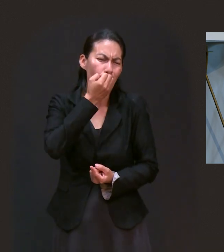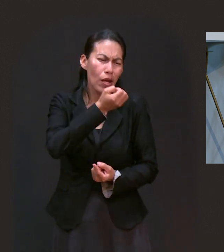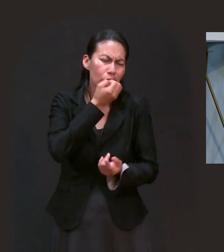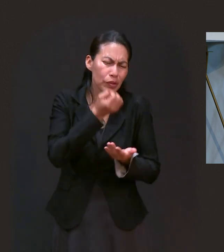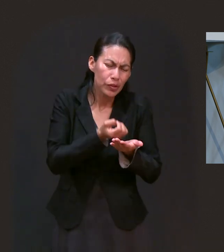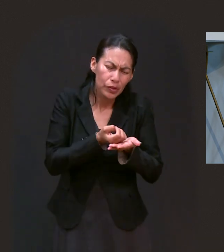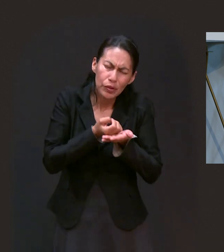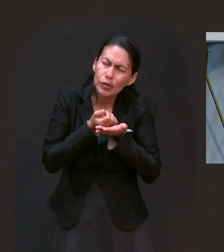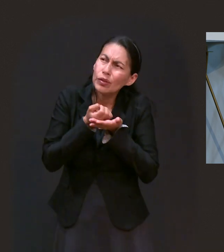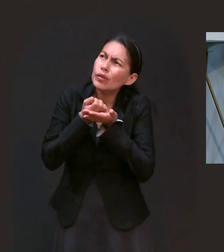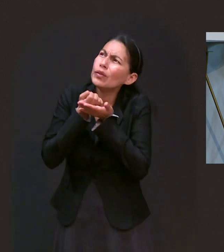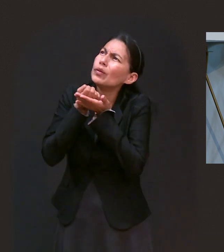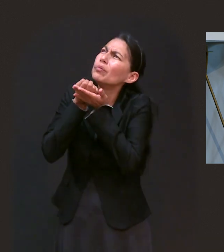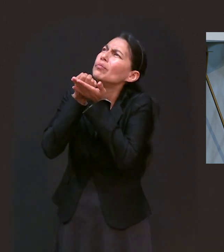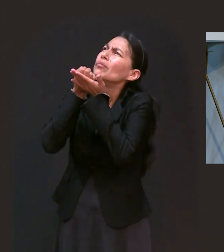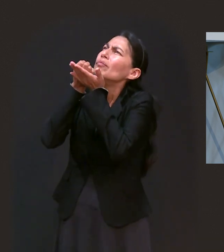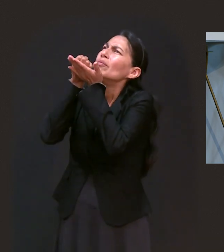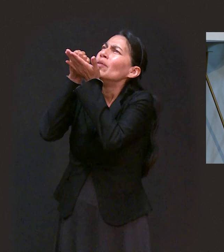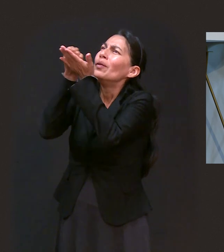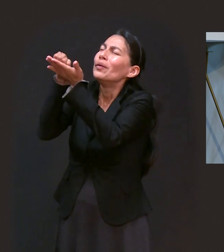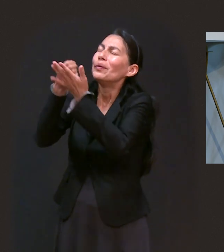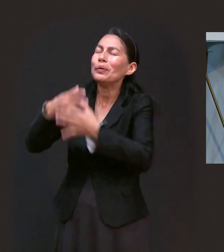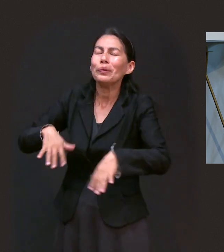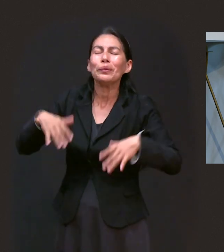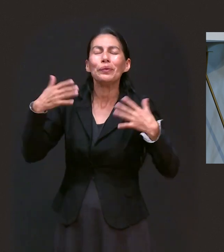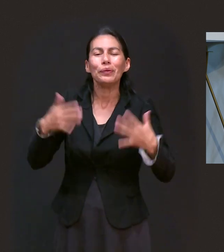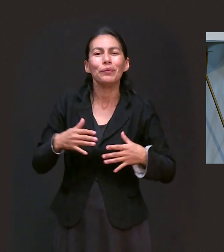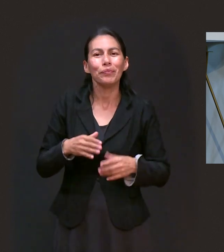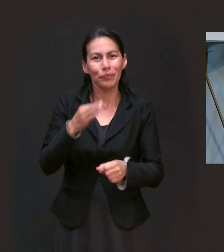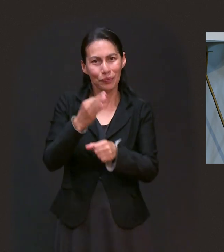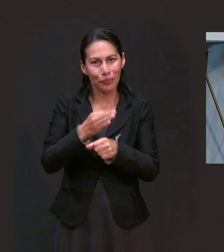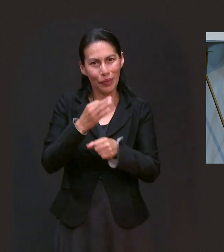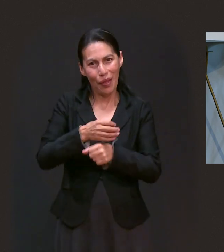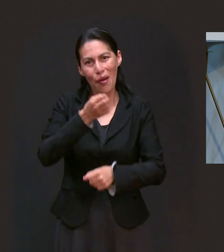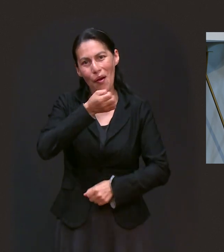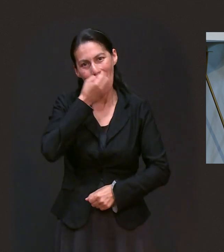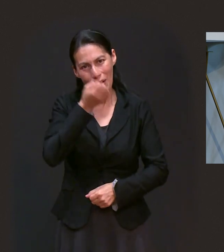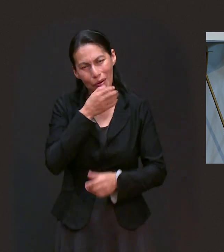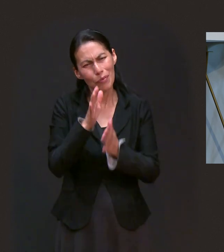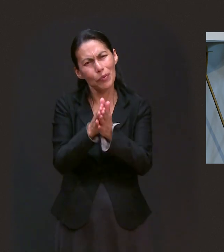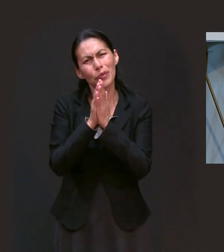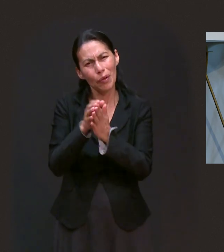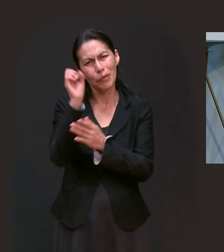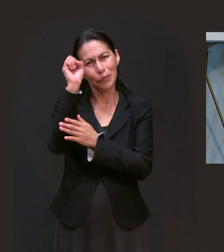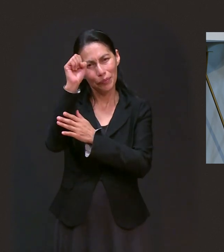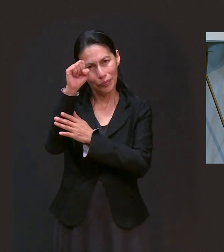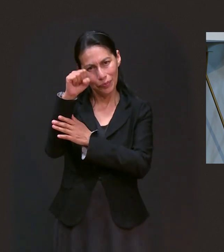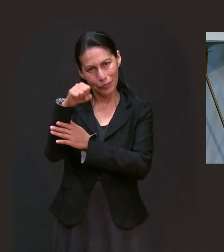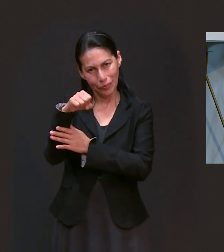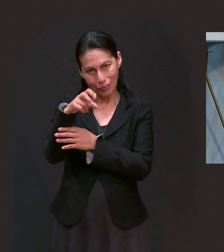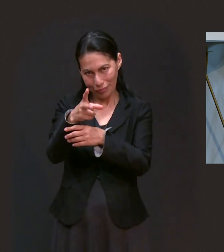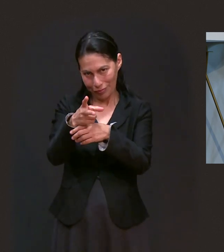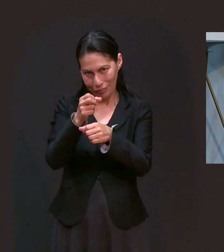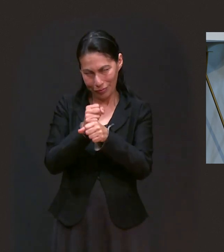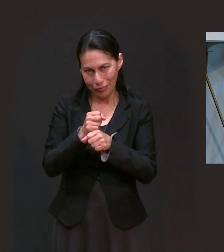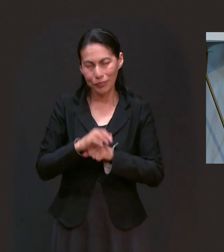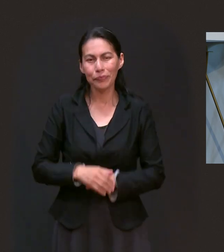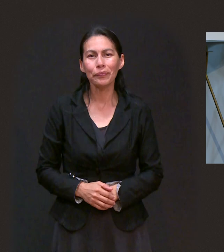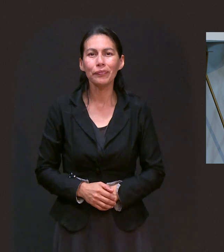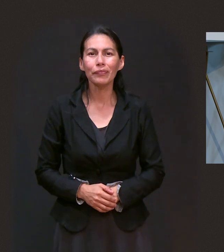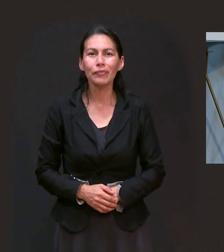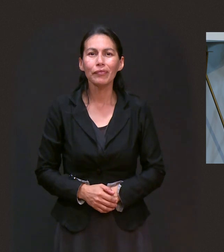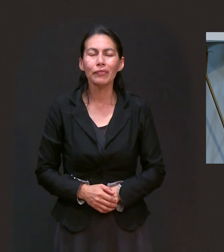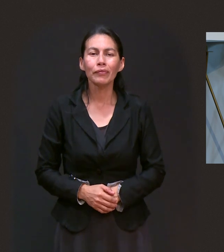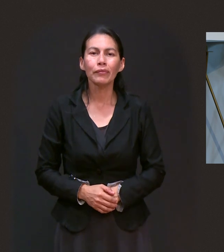subir hasta el trono de dios con otra persona así que vamos a orar les invitamos a que inclinen